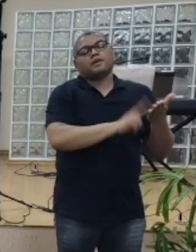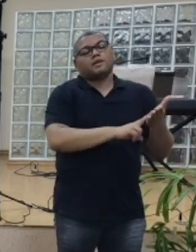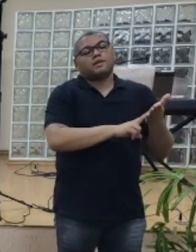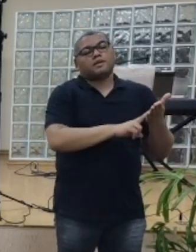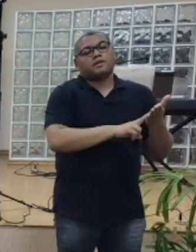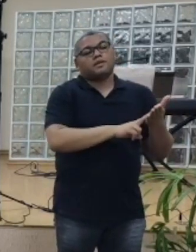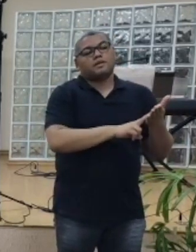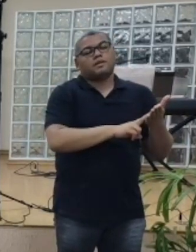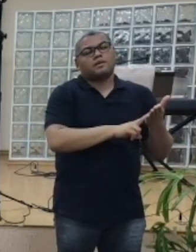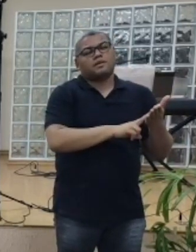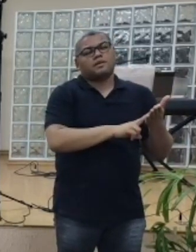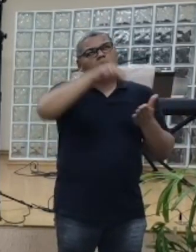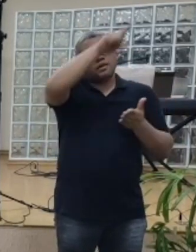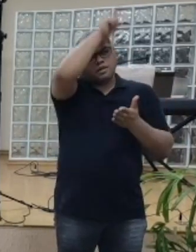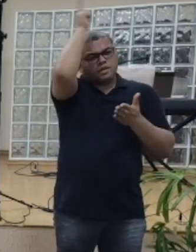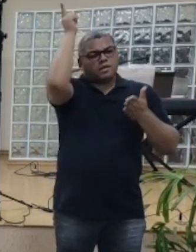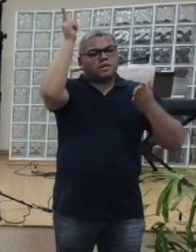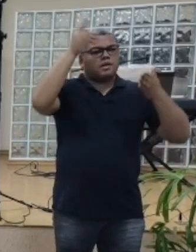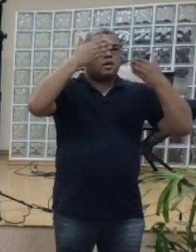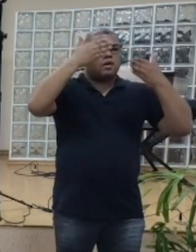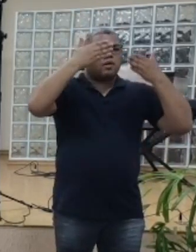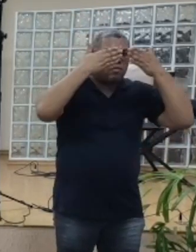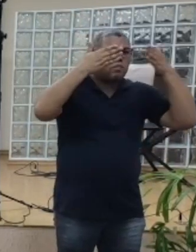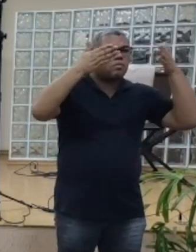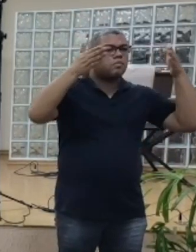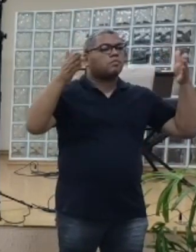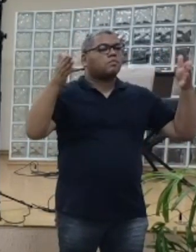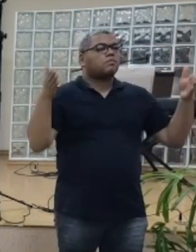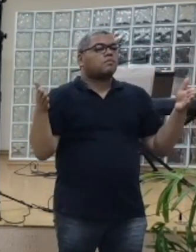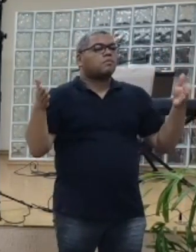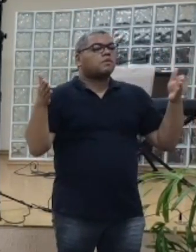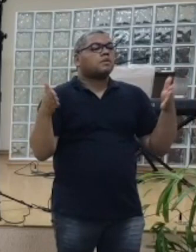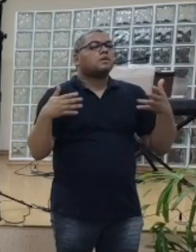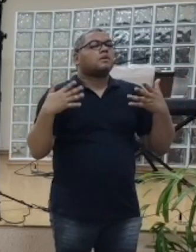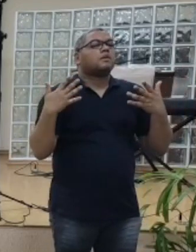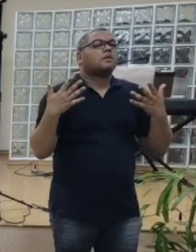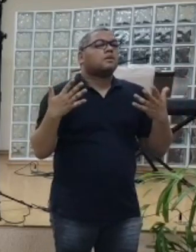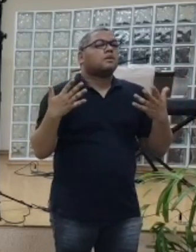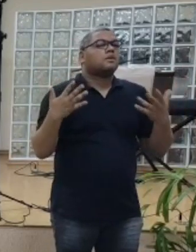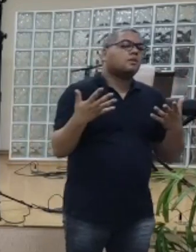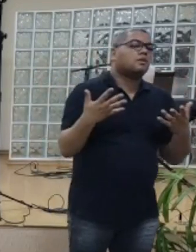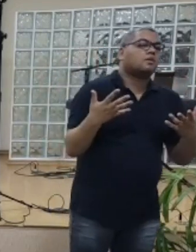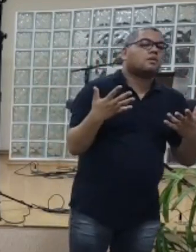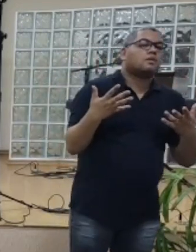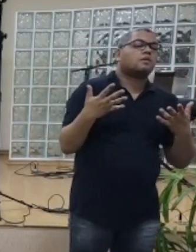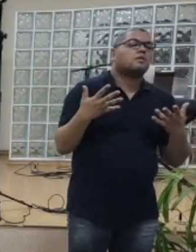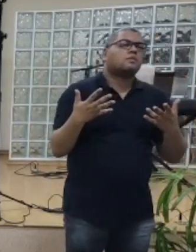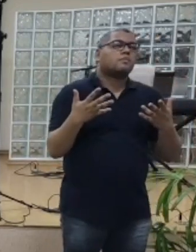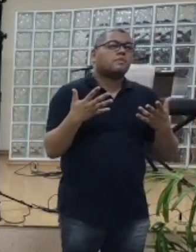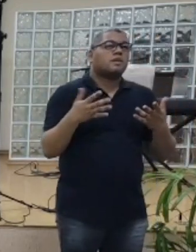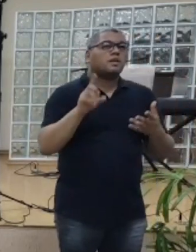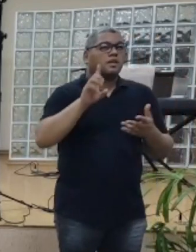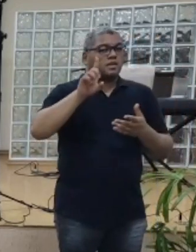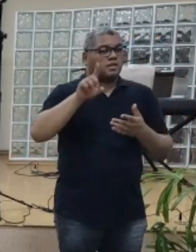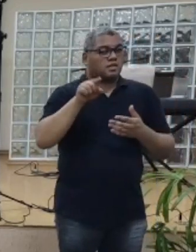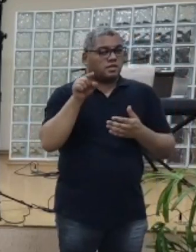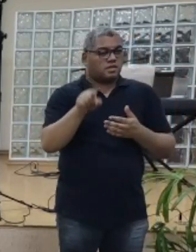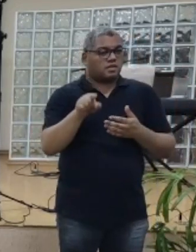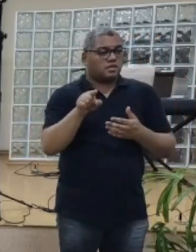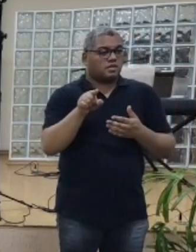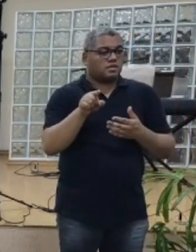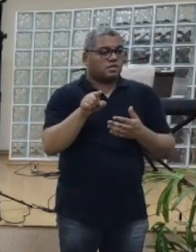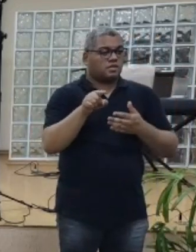que abriram os olhos espirituais de Martinho Lutero, e que ele dizia ser a epístola ou a carta com quem ele se